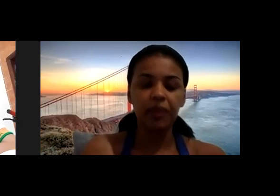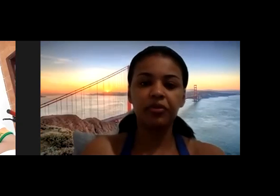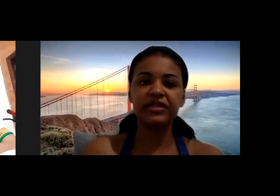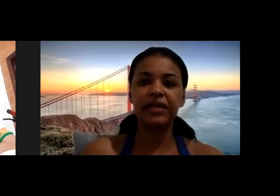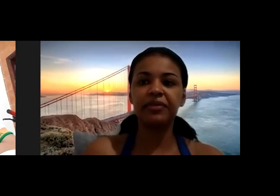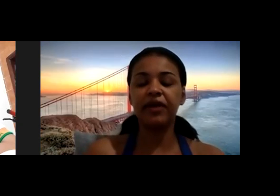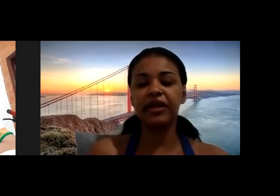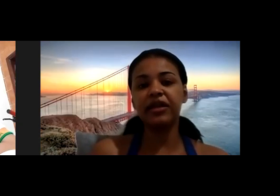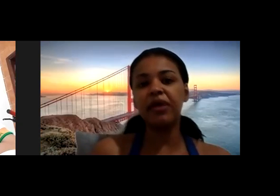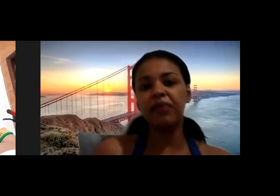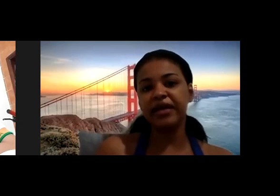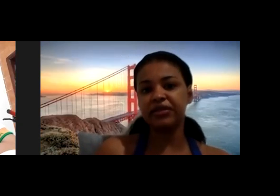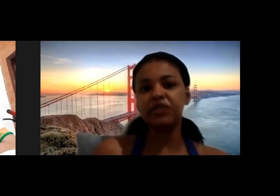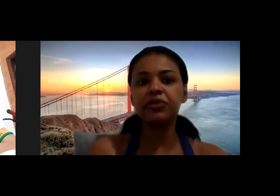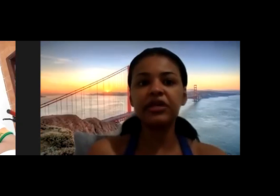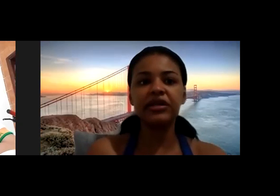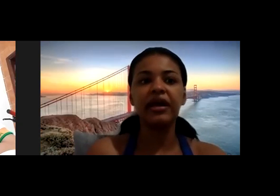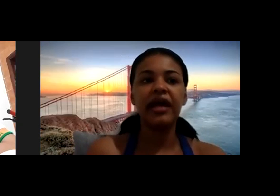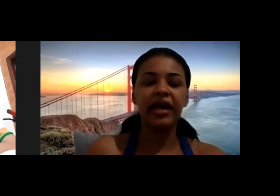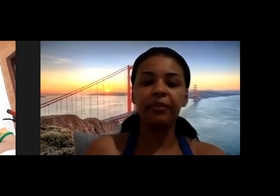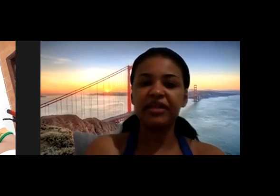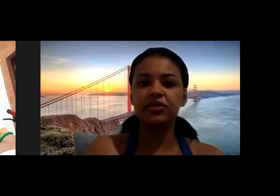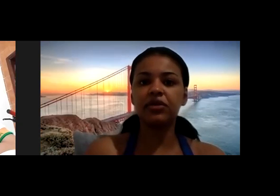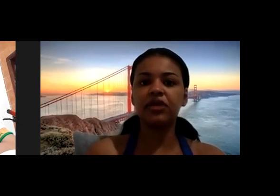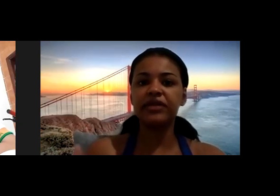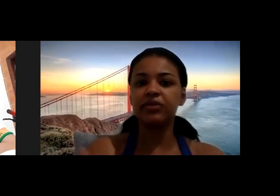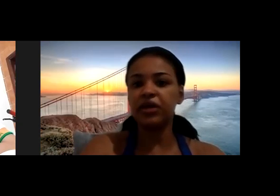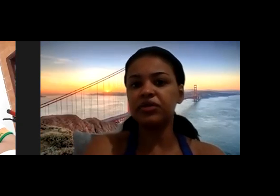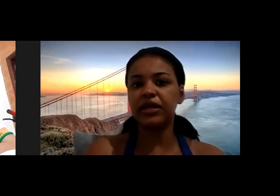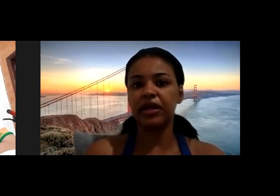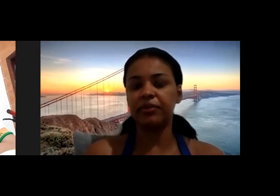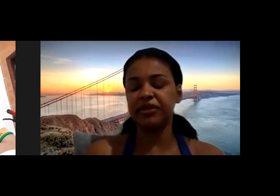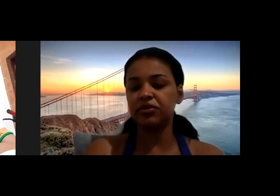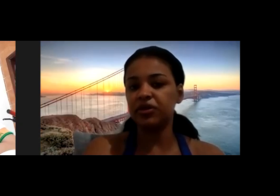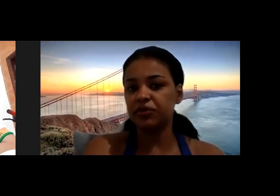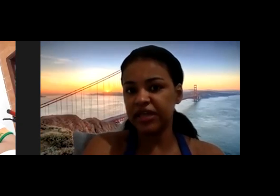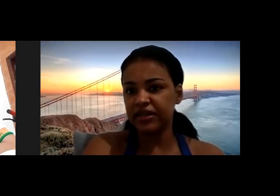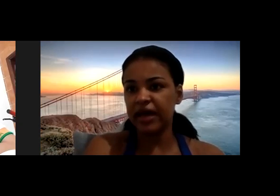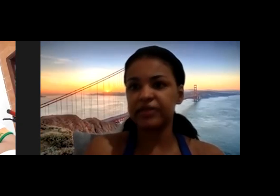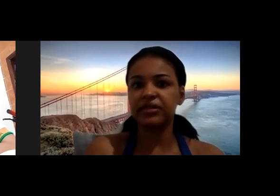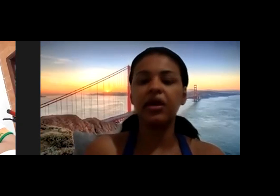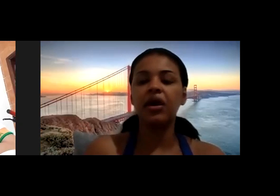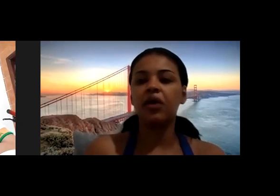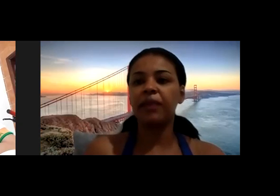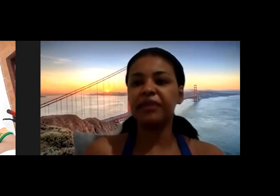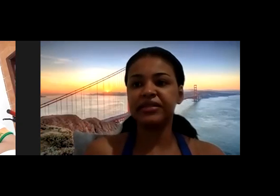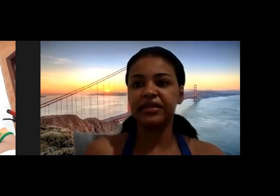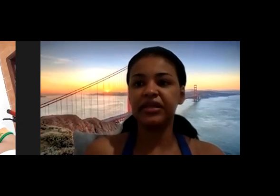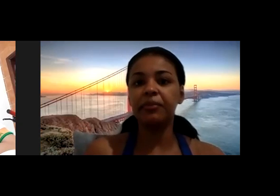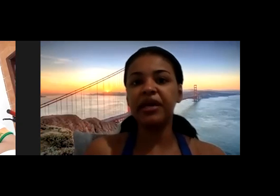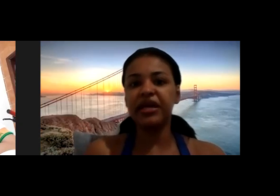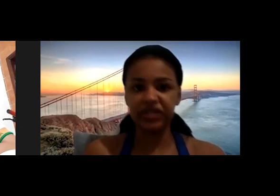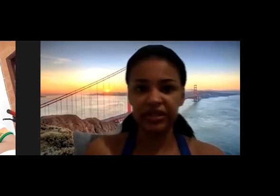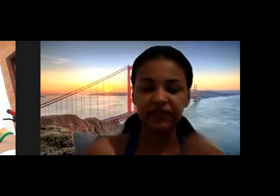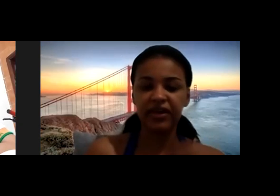ser ver por exemplo então ela não é uma reação espontânea ela precisou que eu desse uma ajuda ali ela precisa que eu esquentar hoje ou